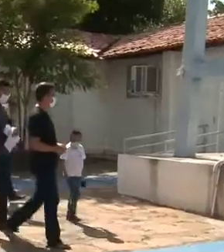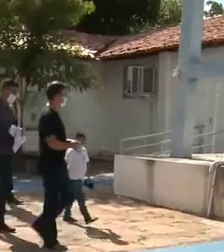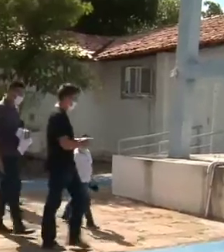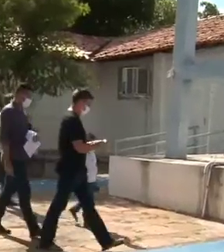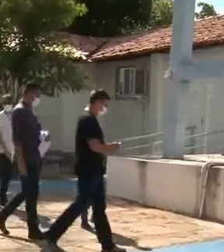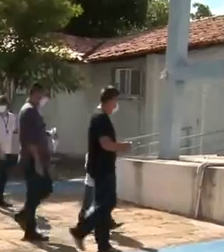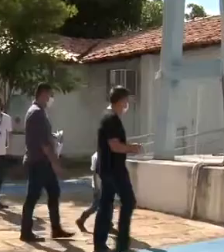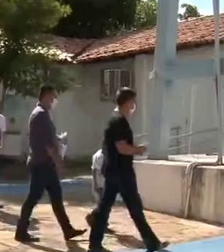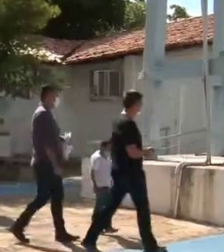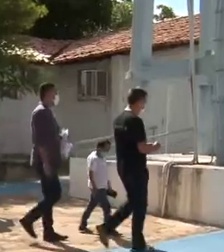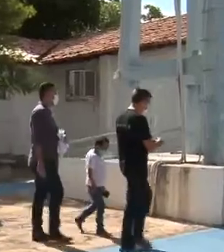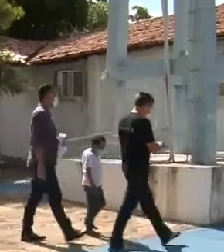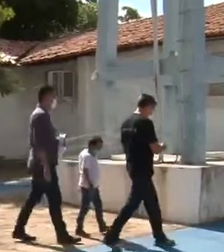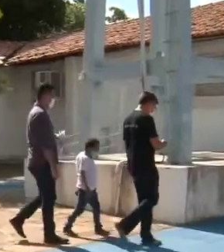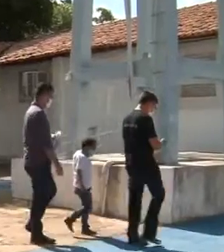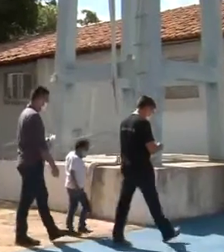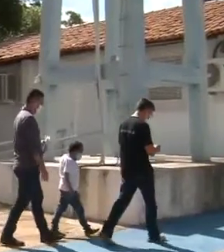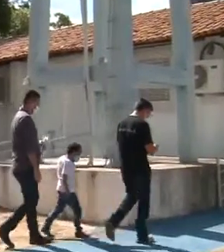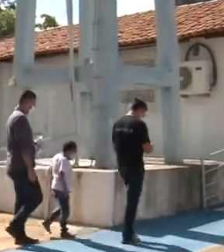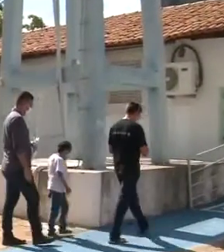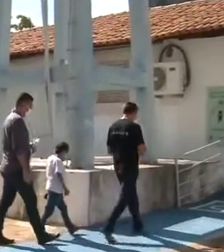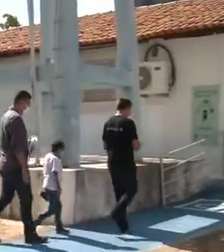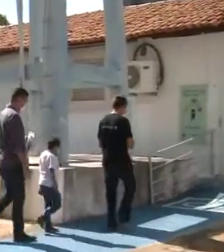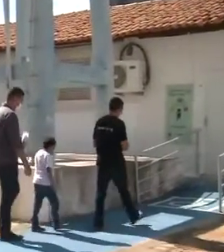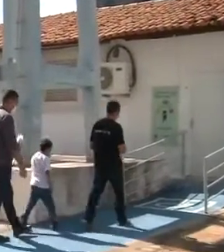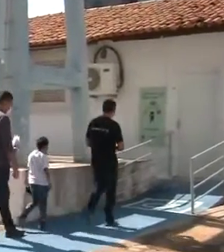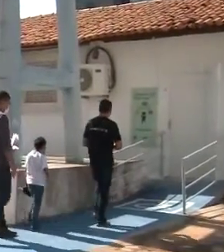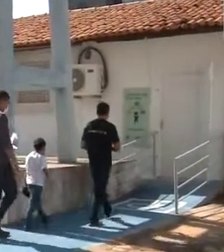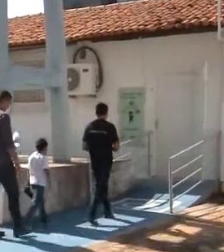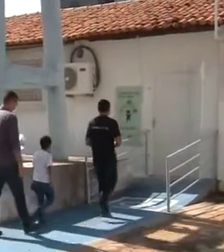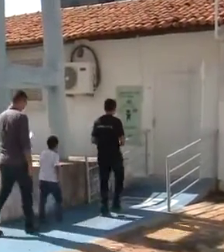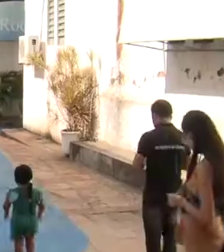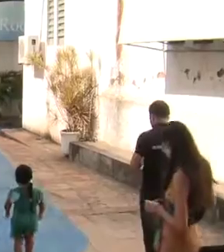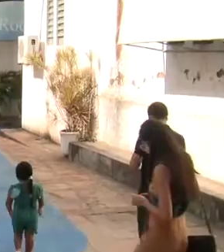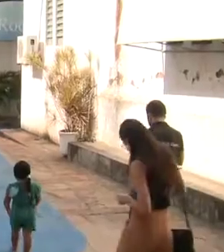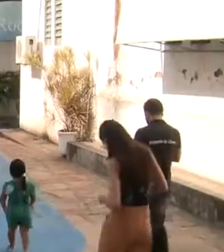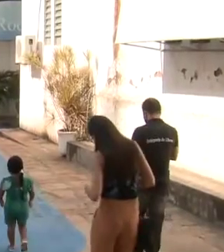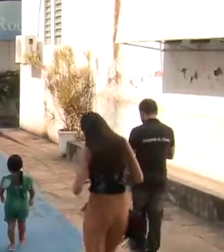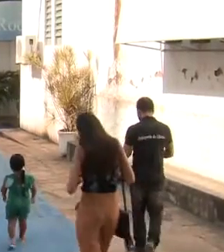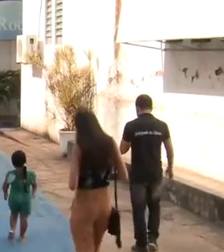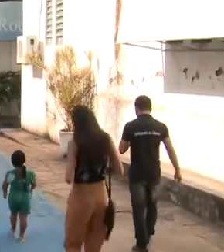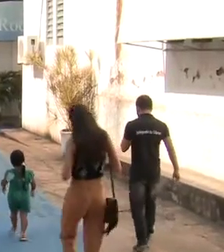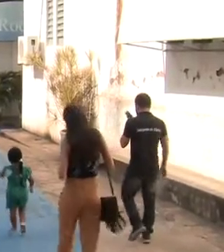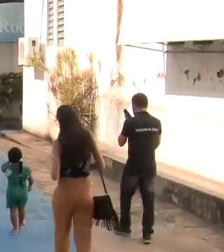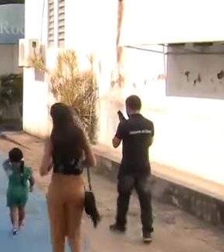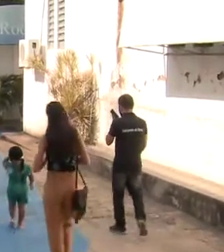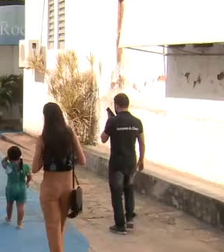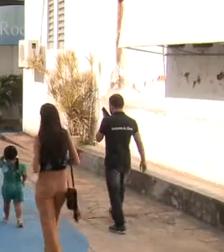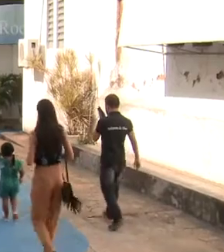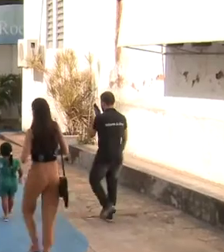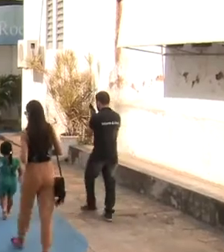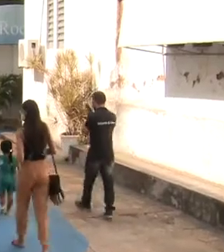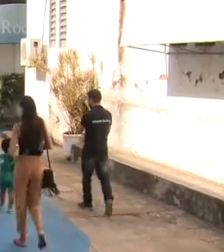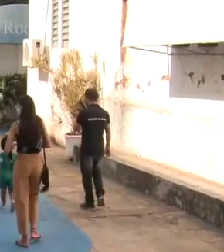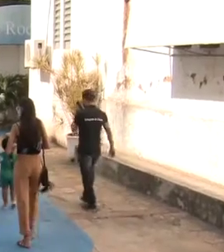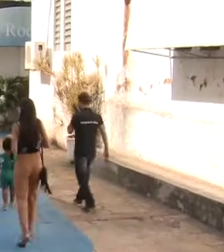realizado pela Ação Social Arquidiocesana, que cede toda a estrutura física em parceria com a Prefeitura de Teresina,